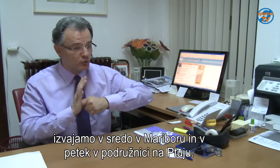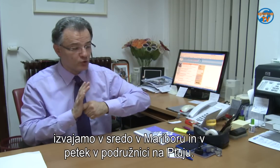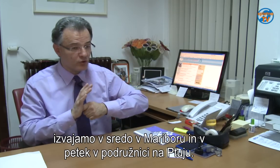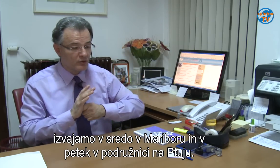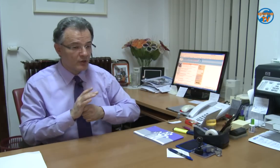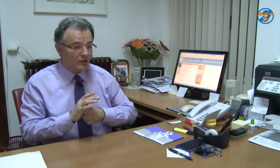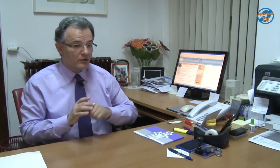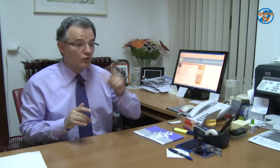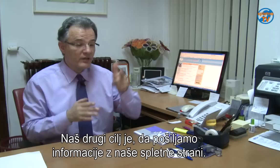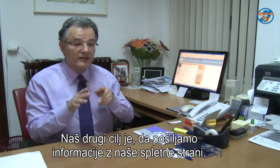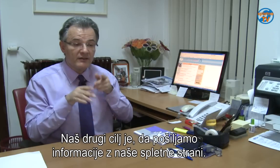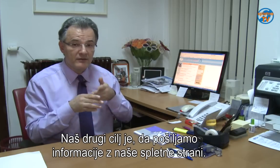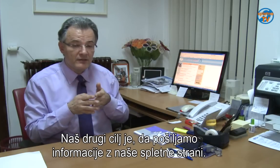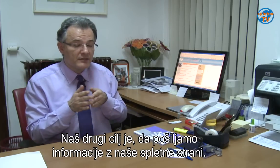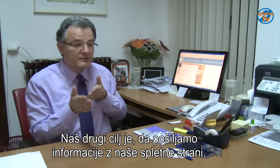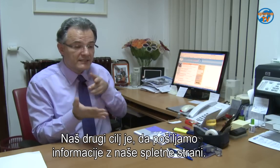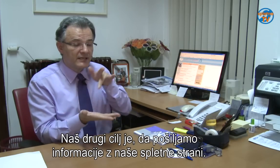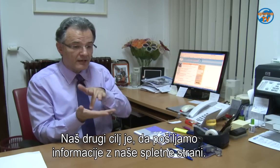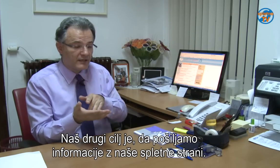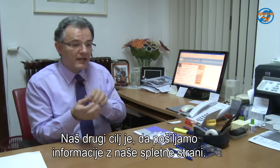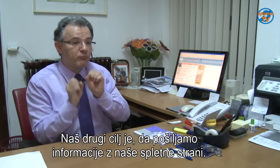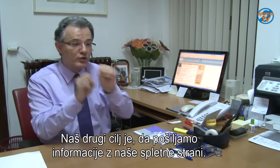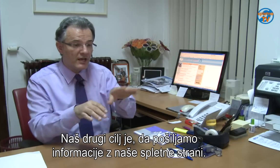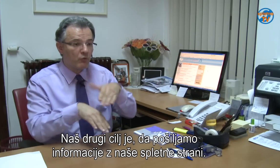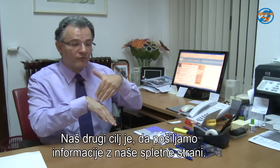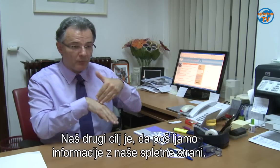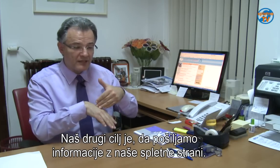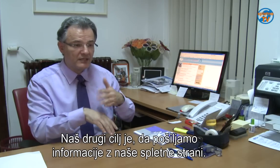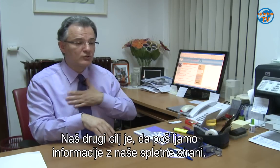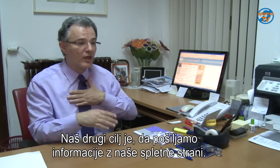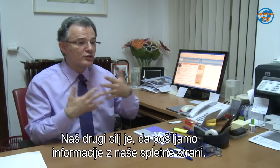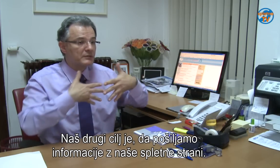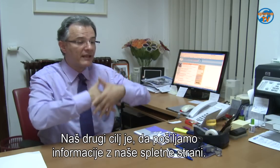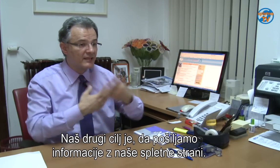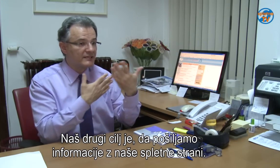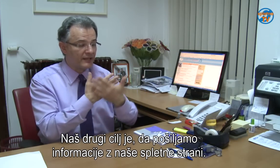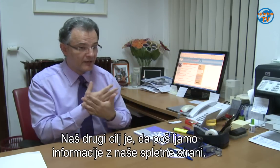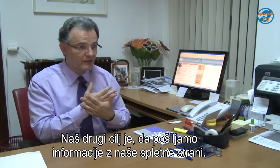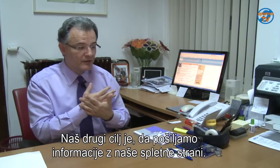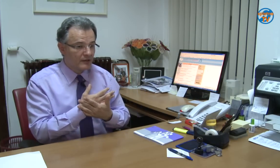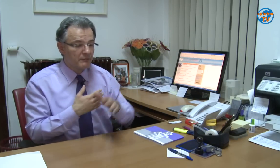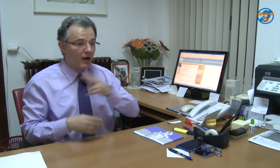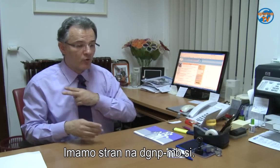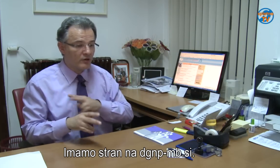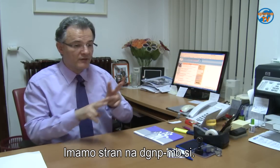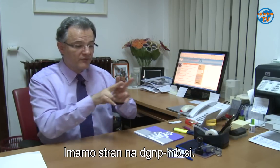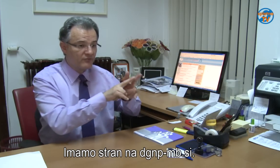Ptuju. Drugi cilj, kjer pošiljamo informacije, so naše spletne strani. Imamo